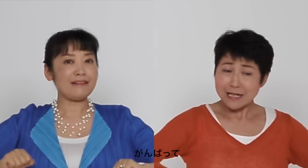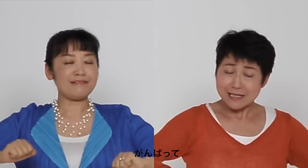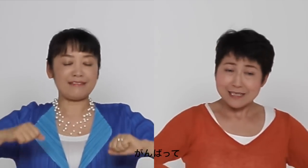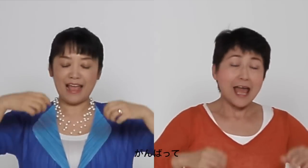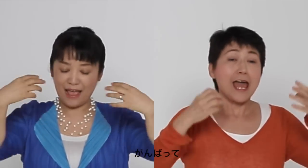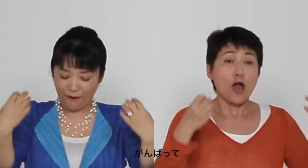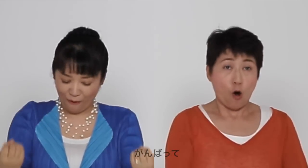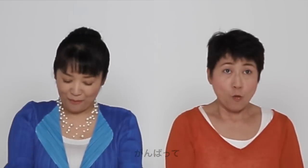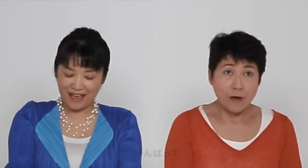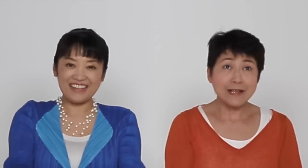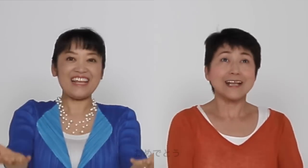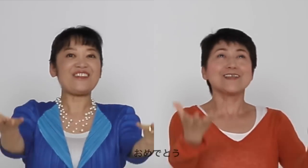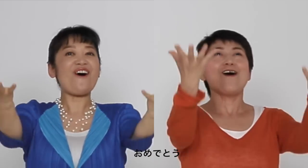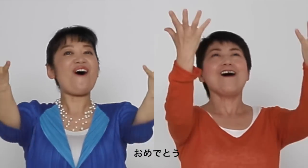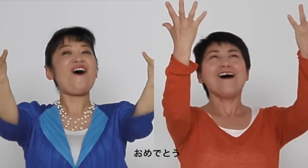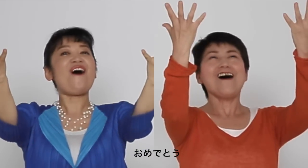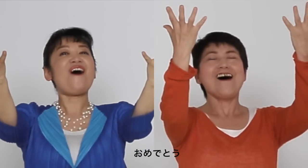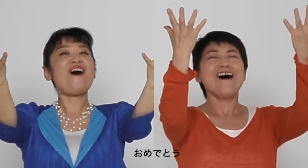っておめでとう。